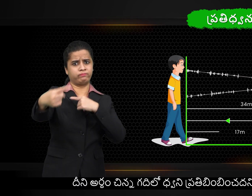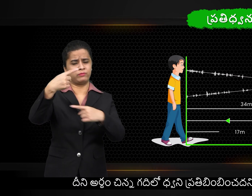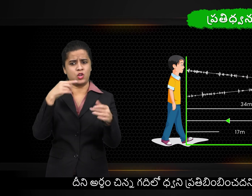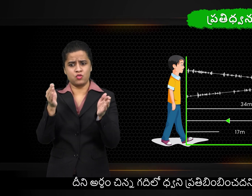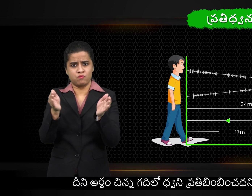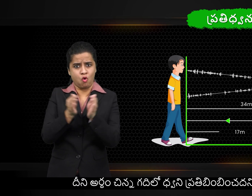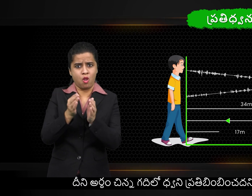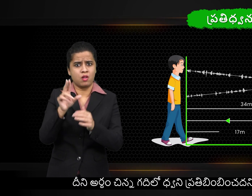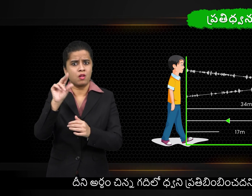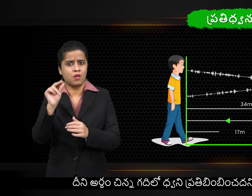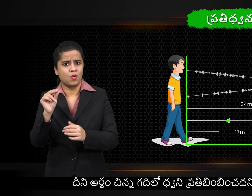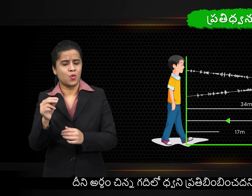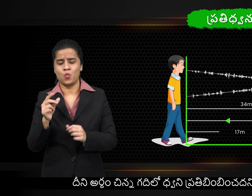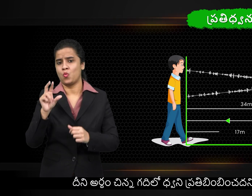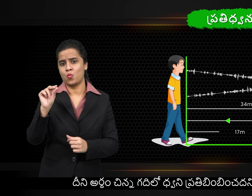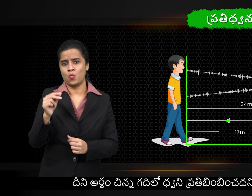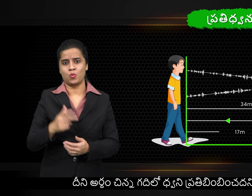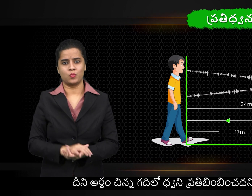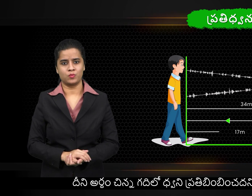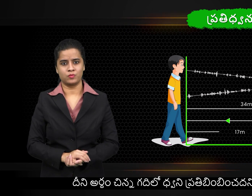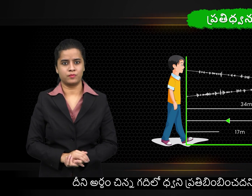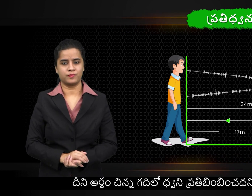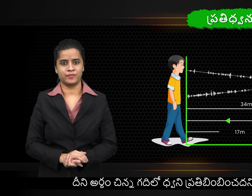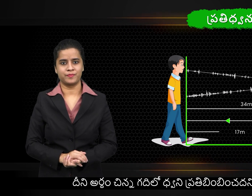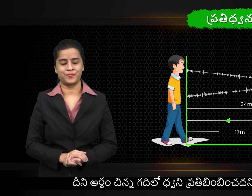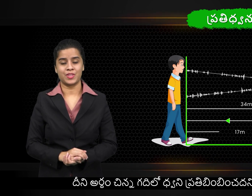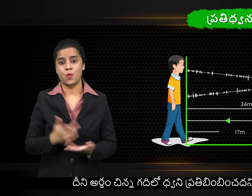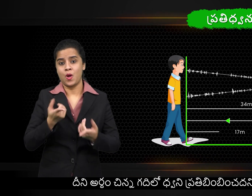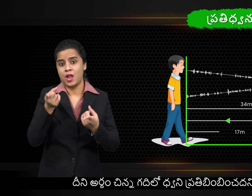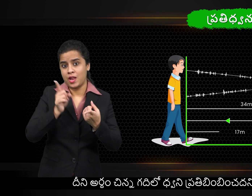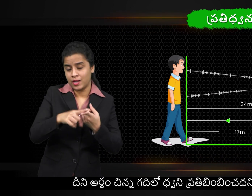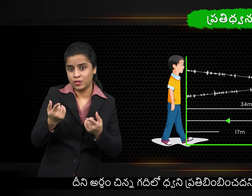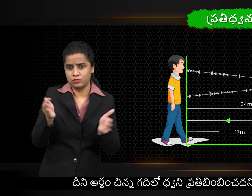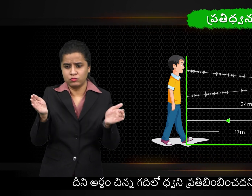దీని అర్థం చిన్న గదిలో ధ్వని ప్రతిబింబించదని కాదు.